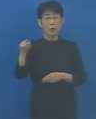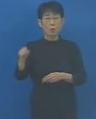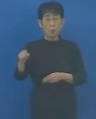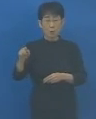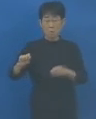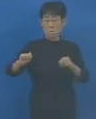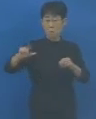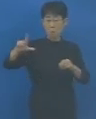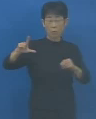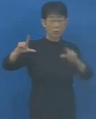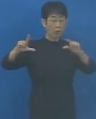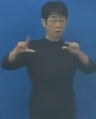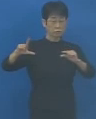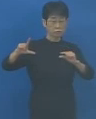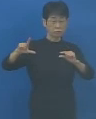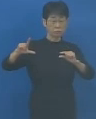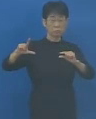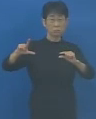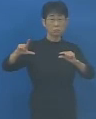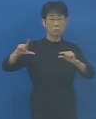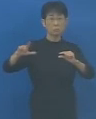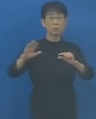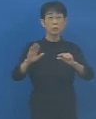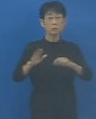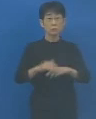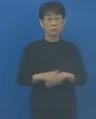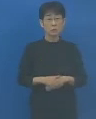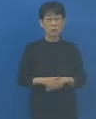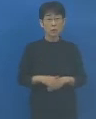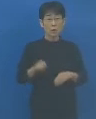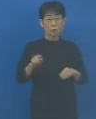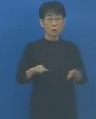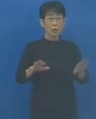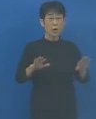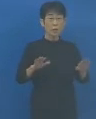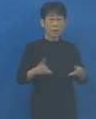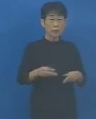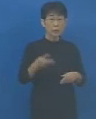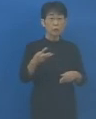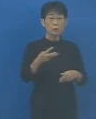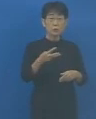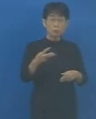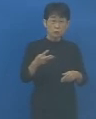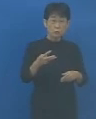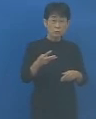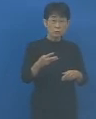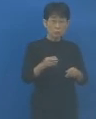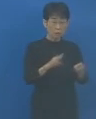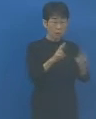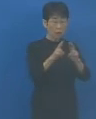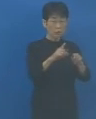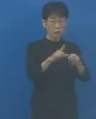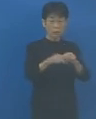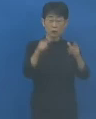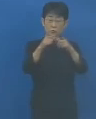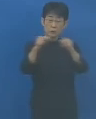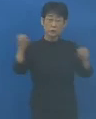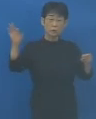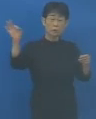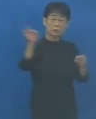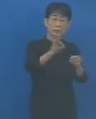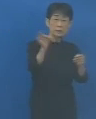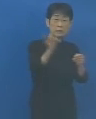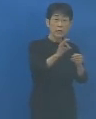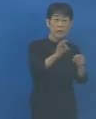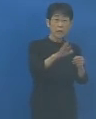分になっています。まあ、逆に言えばそういうものがない三島会社といわれるところは国の支援があって、まあ、それ